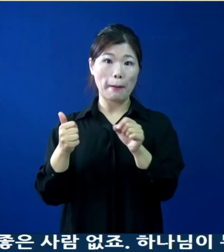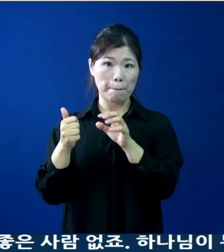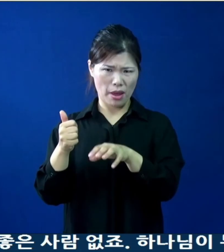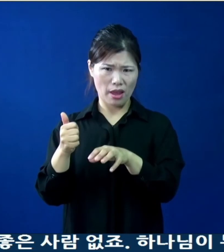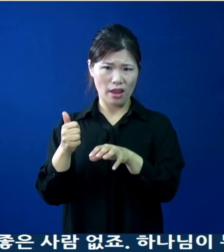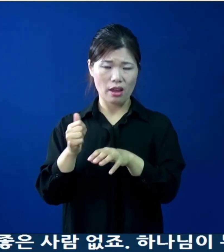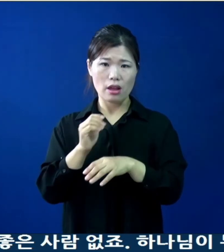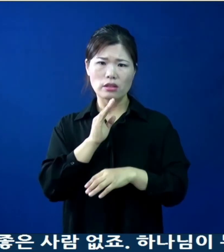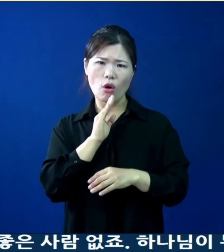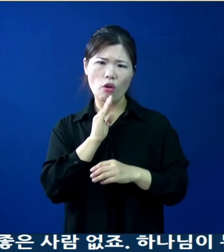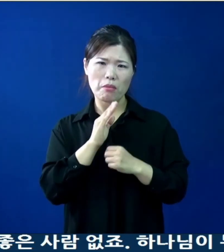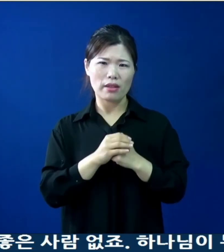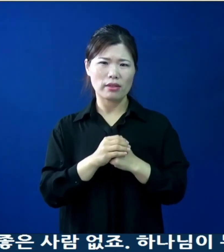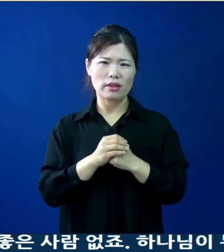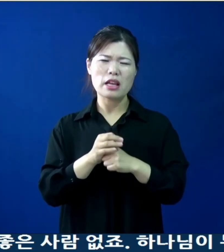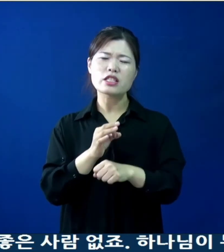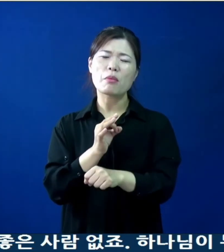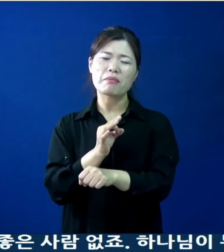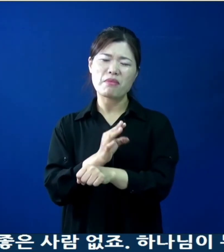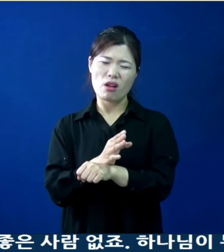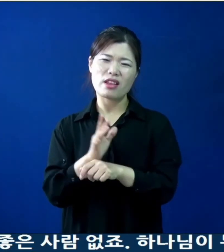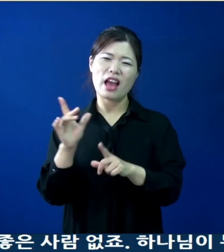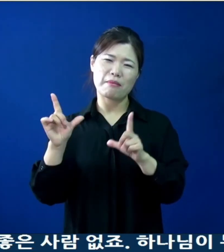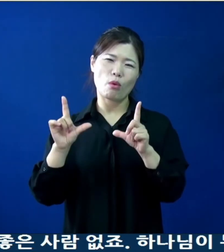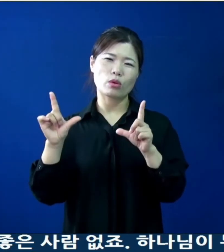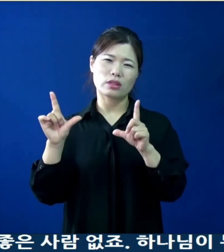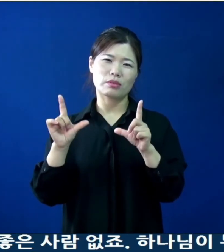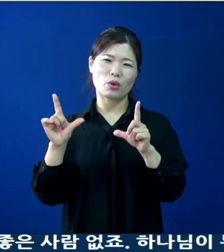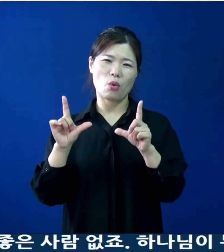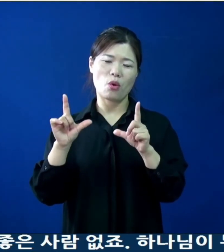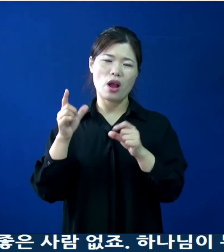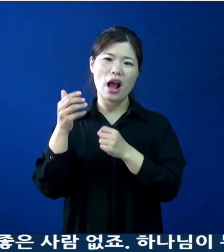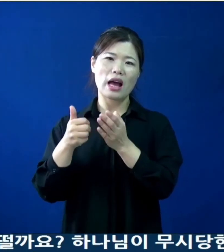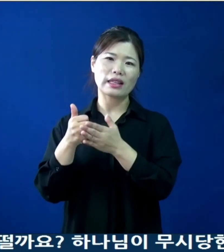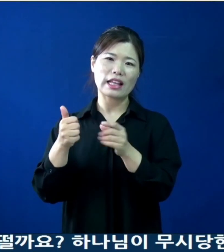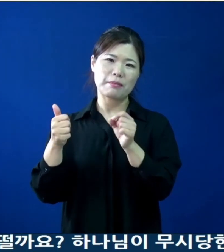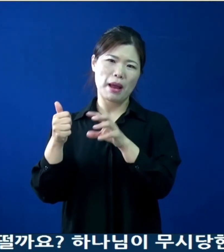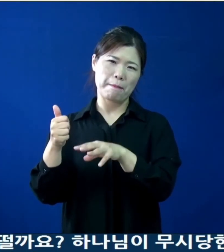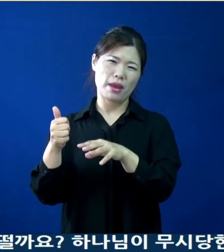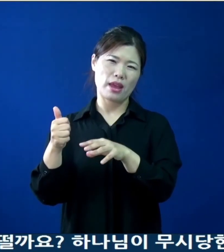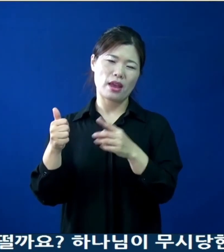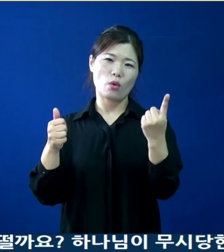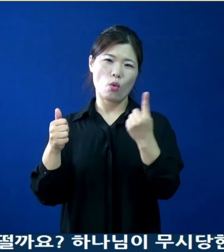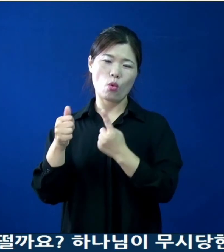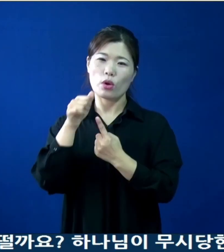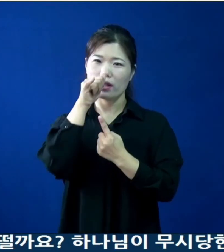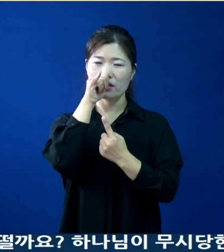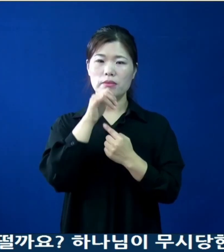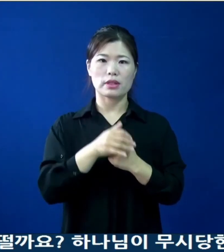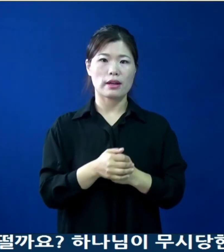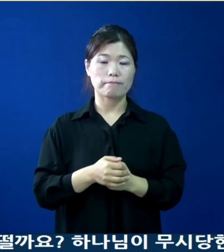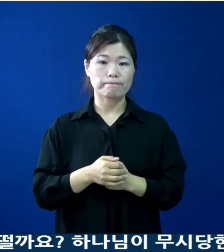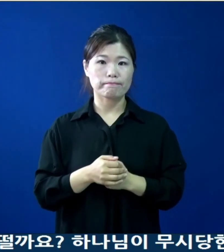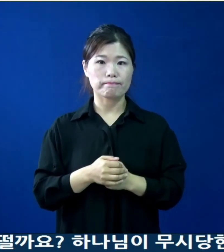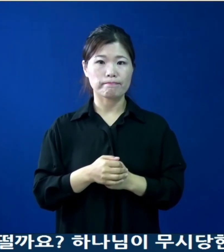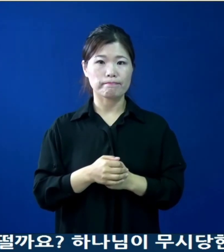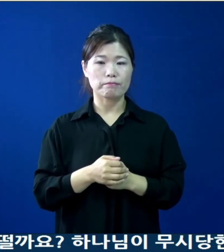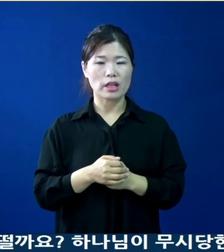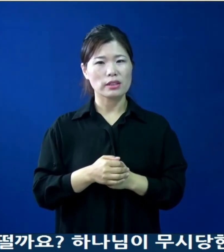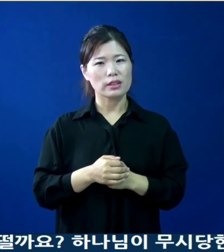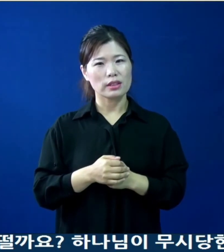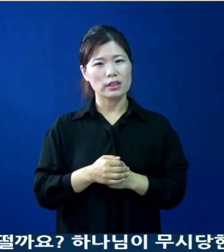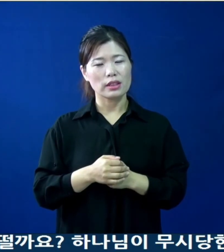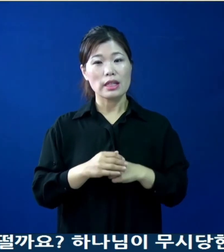참 편리한 모습으로 점점 하나님 앞에 나오는 경향들이 생기는 것 같습니다.